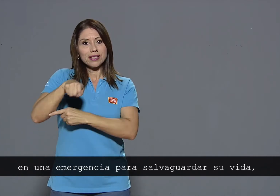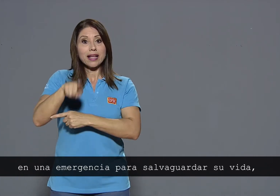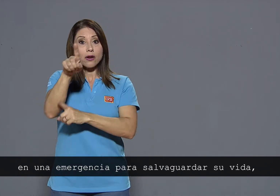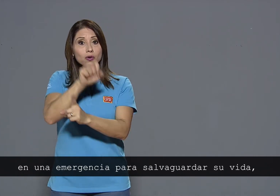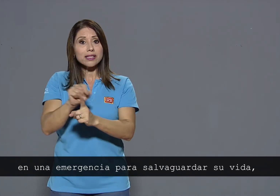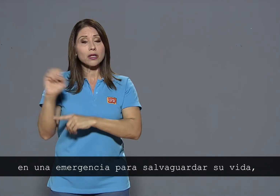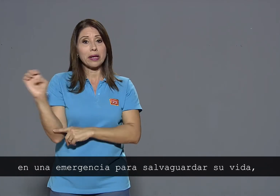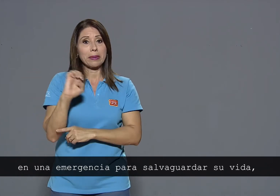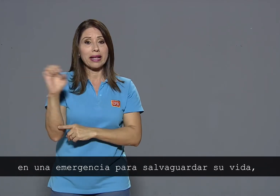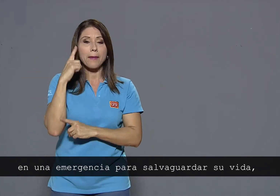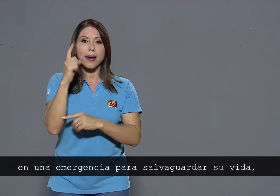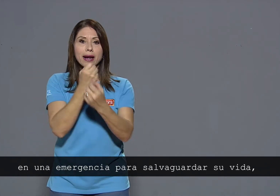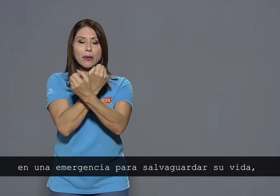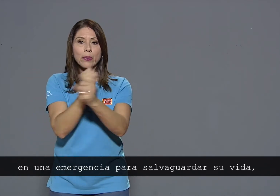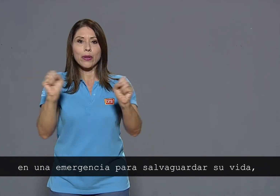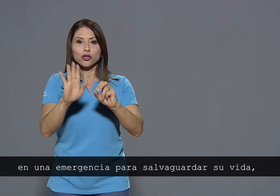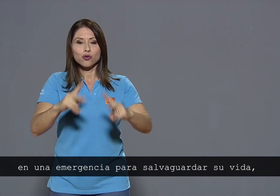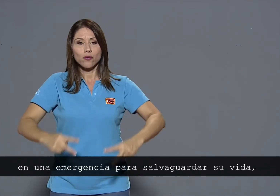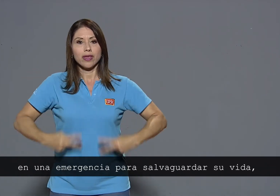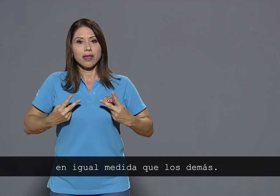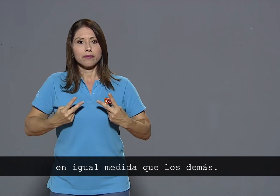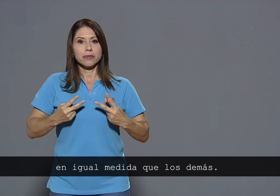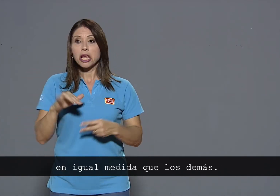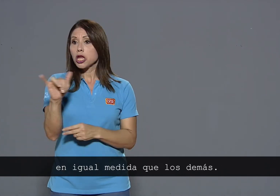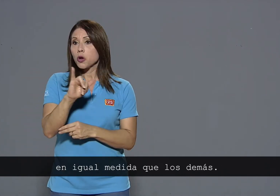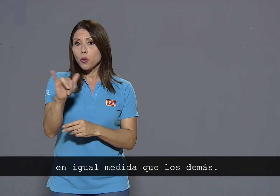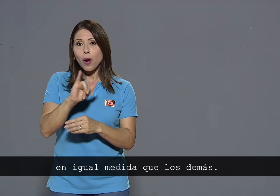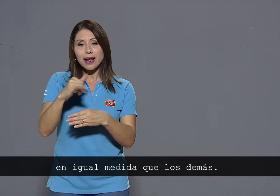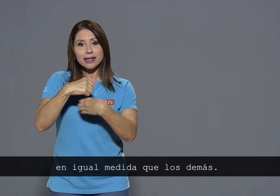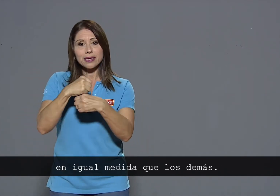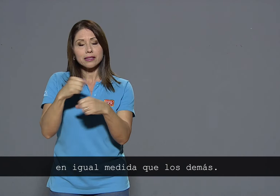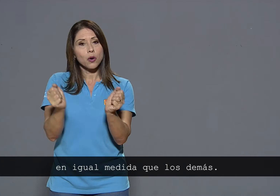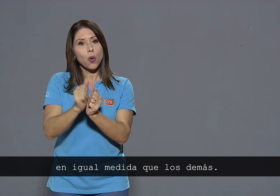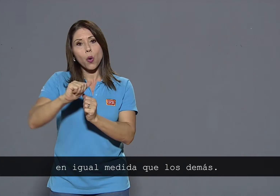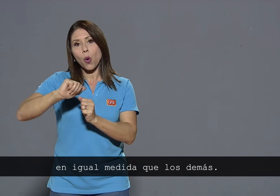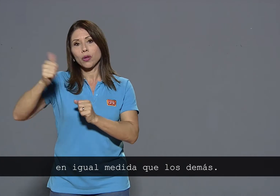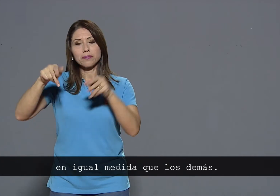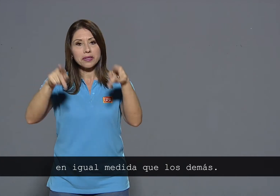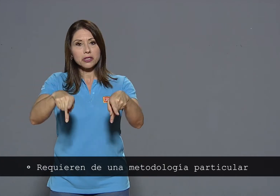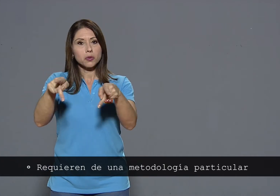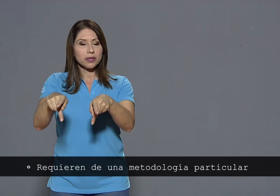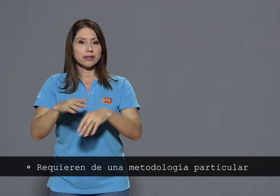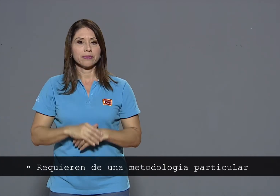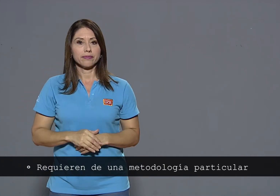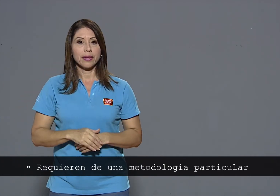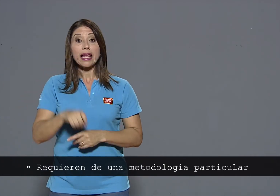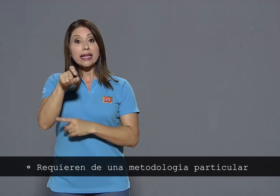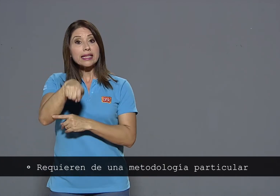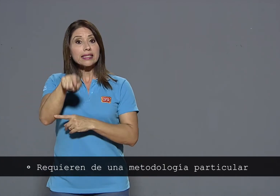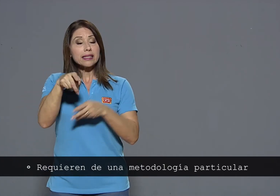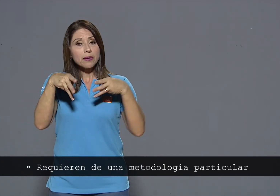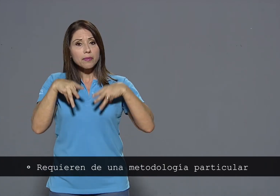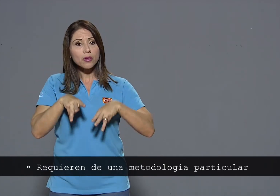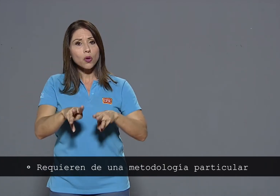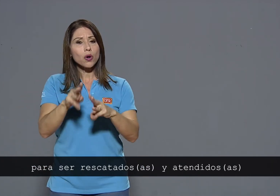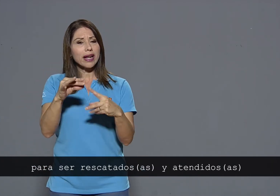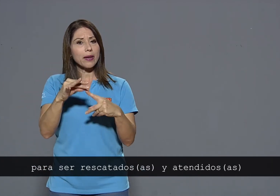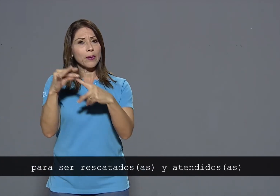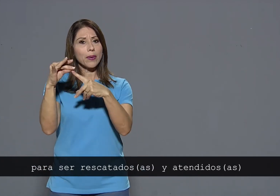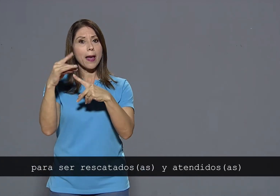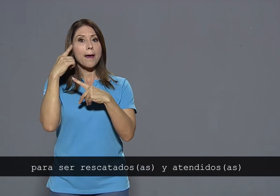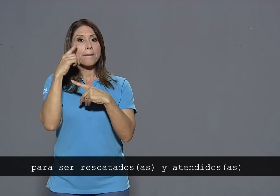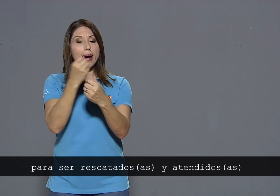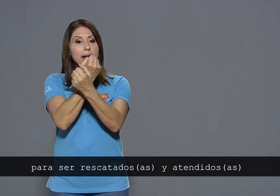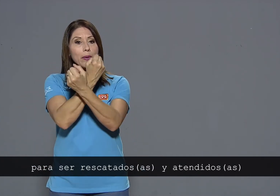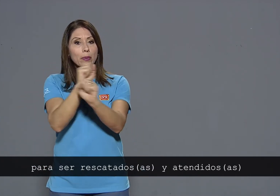una emergencia para salvaguardar su vida, en igual medida que los demás. Requieren de una metodología particular para